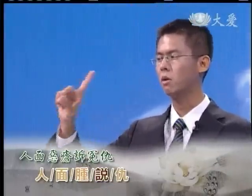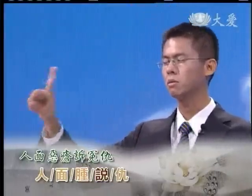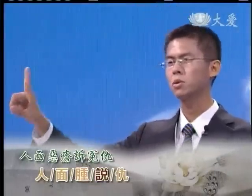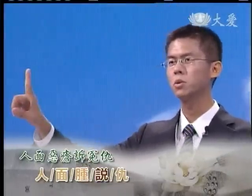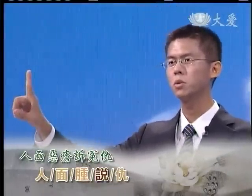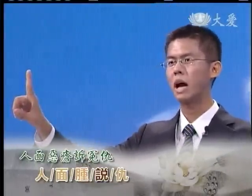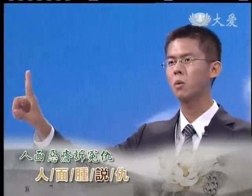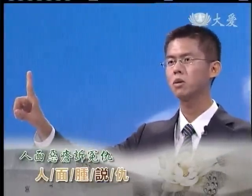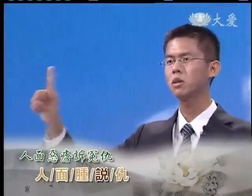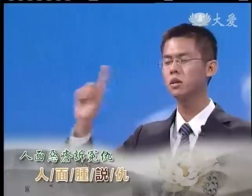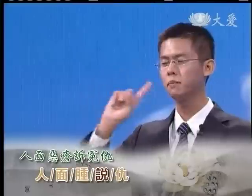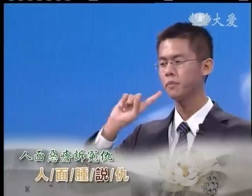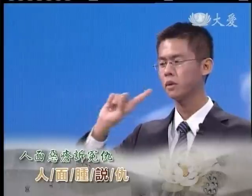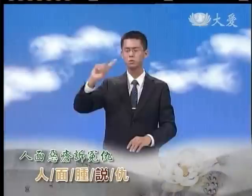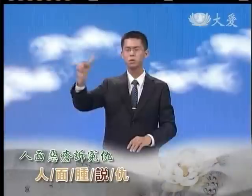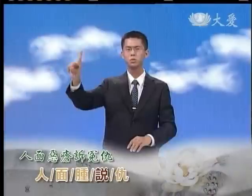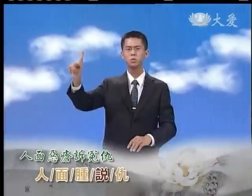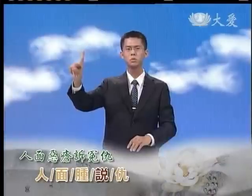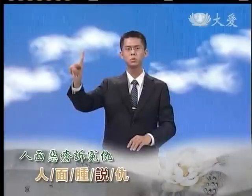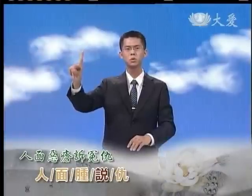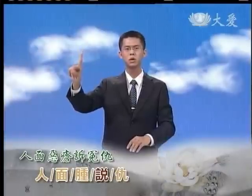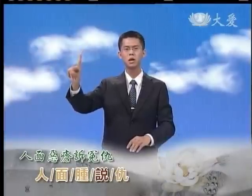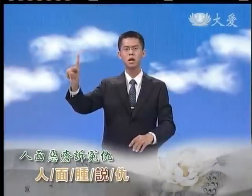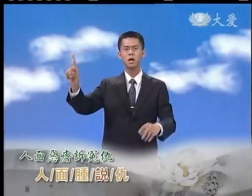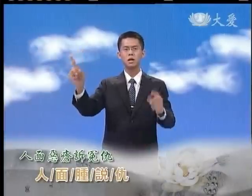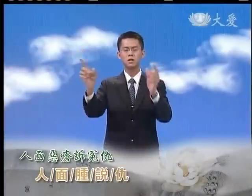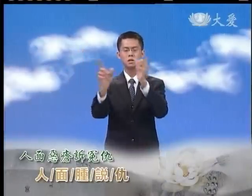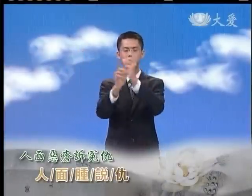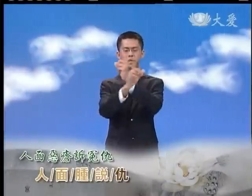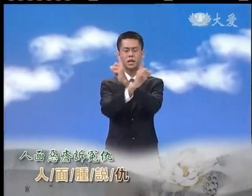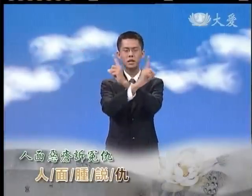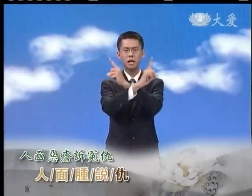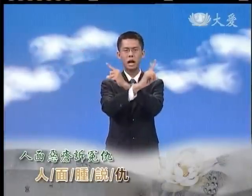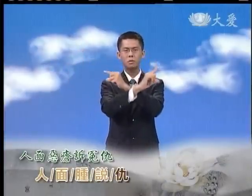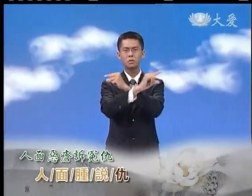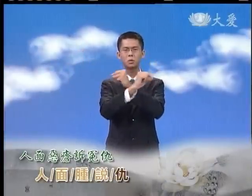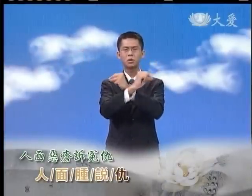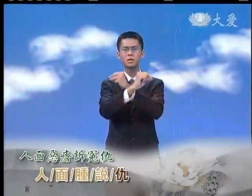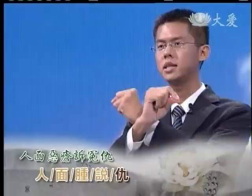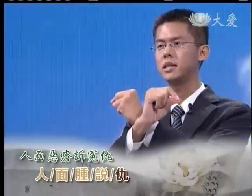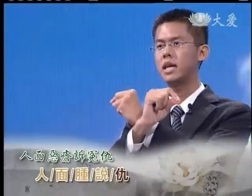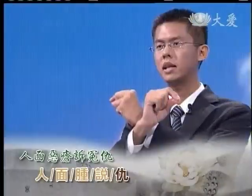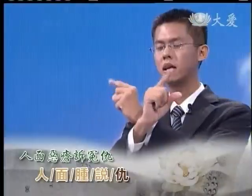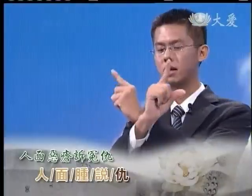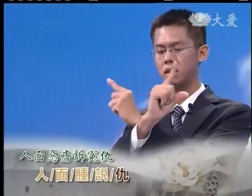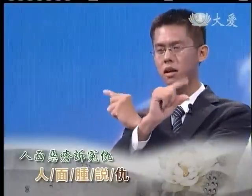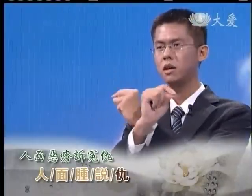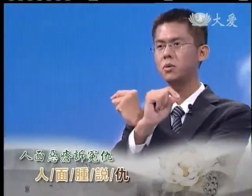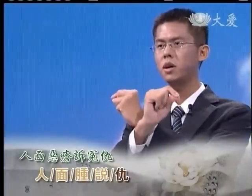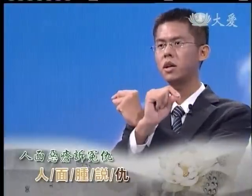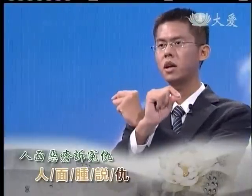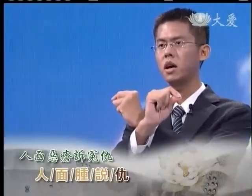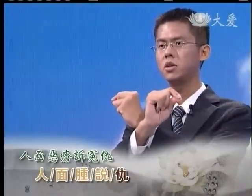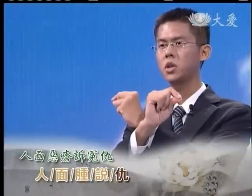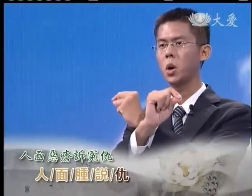告诉悟达国师，所以诉我们说十世以前他们所结下的恩怨恩